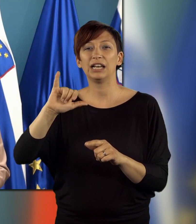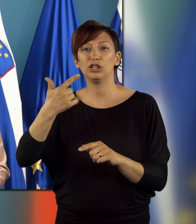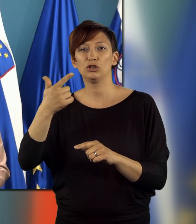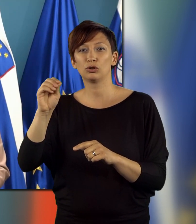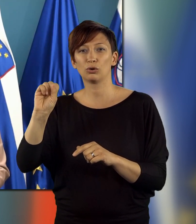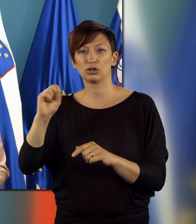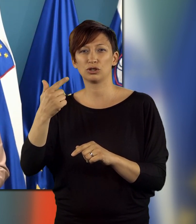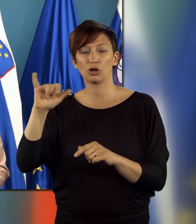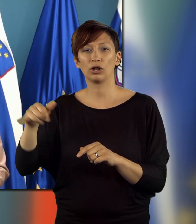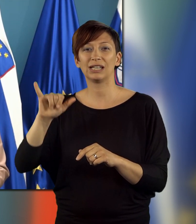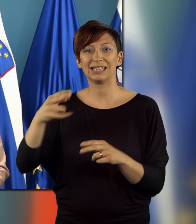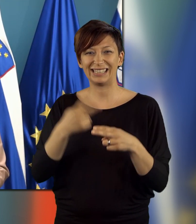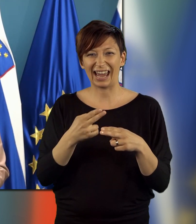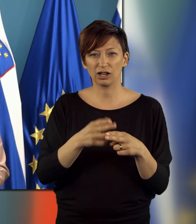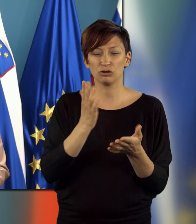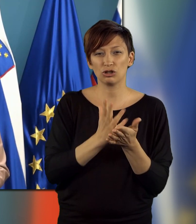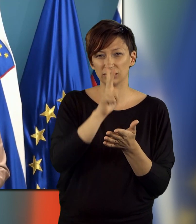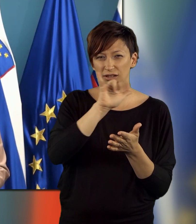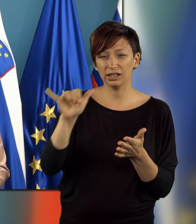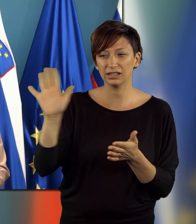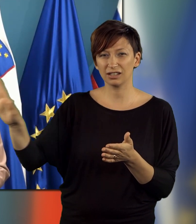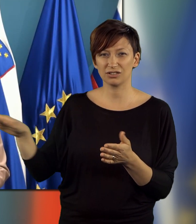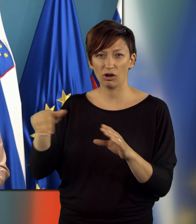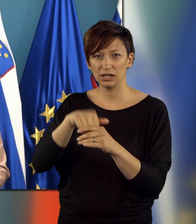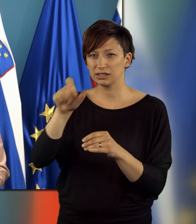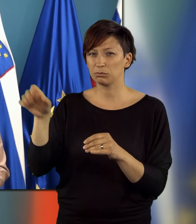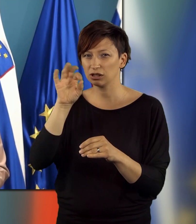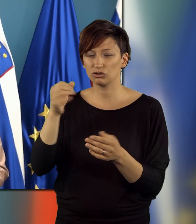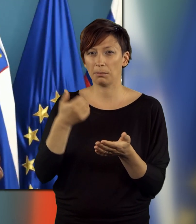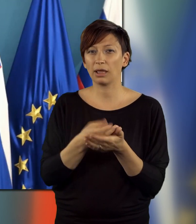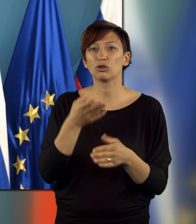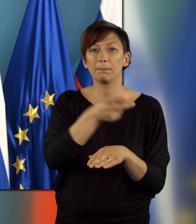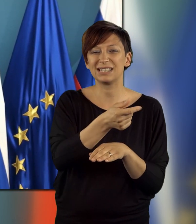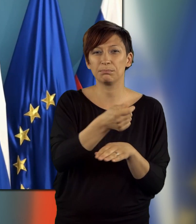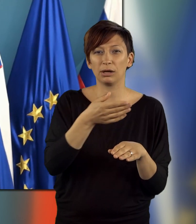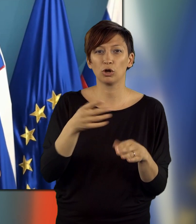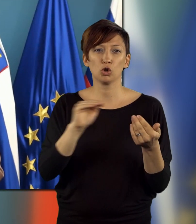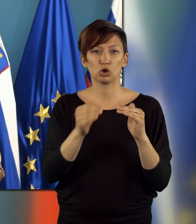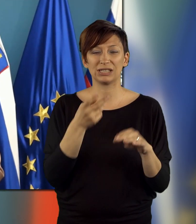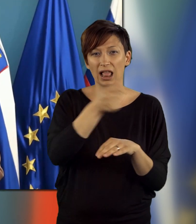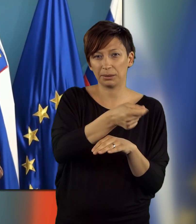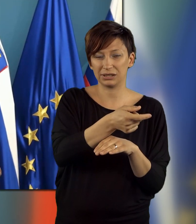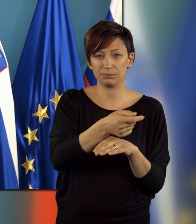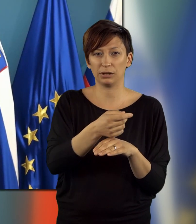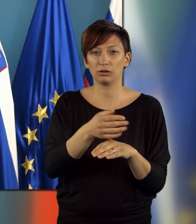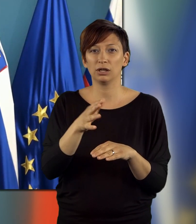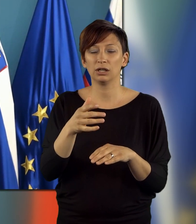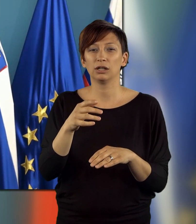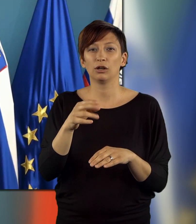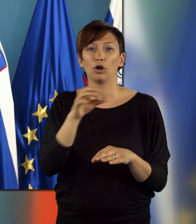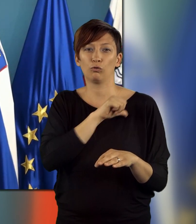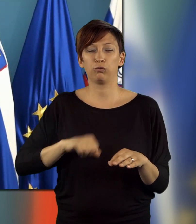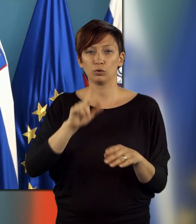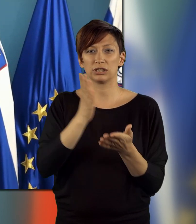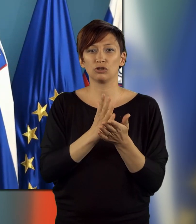v lasti DUTB-ja in že 3 leta svojim zaposlenim ne plačuje prispevkov, socialnih prispevkov. Furs je 2-krat